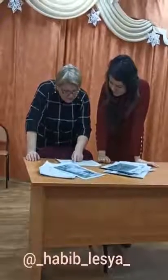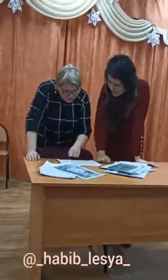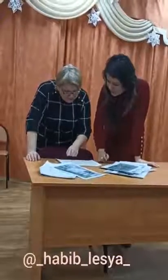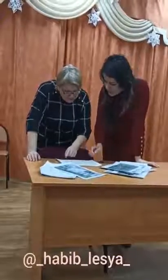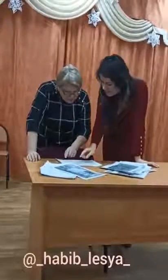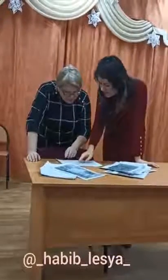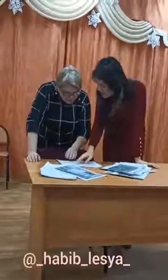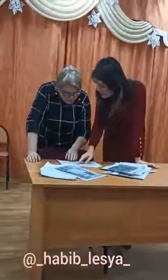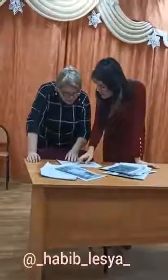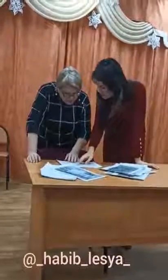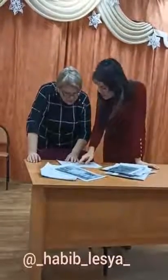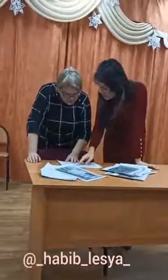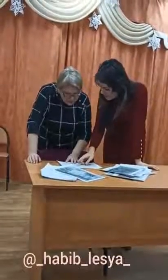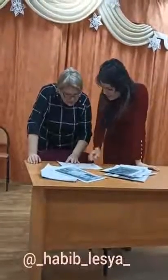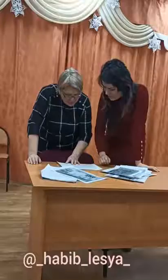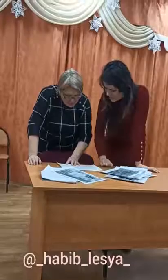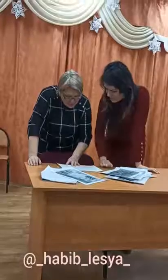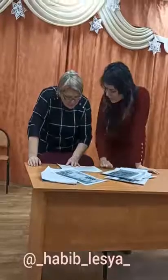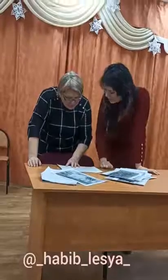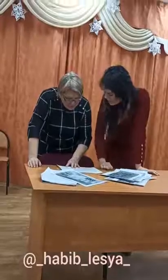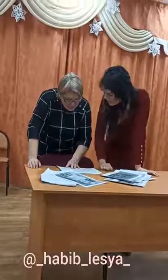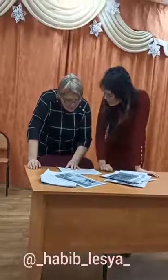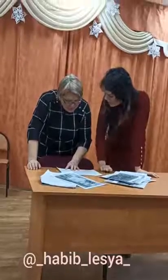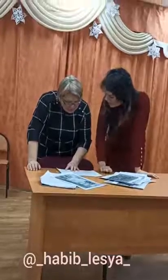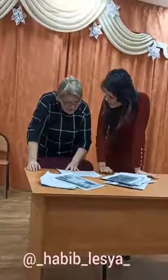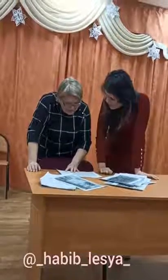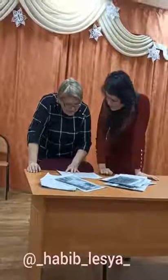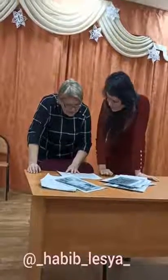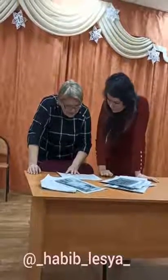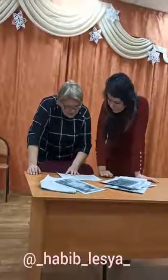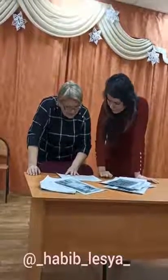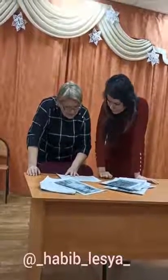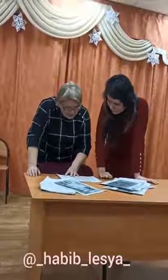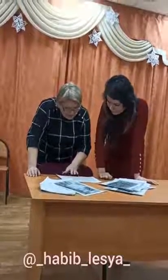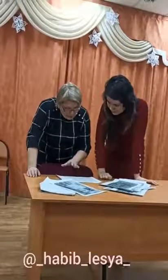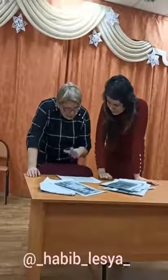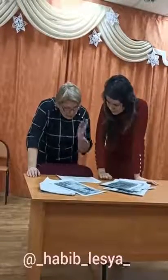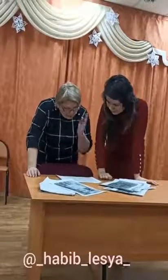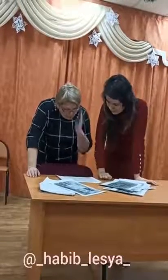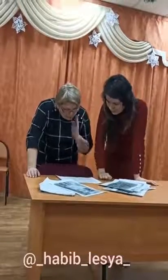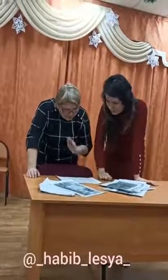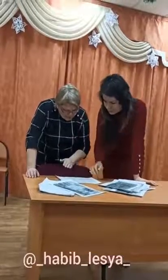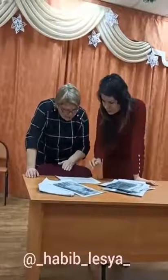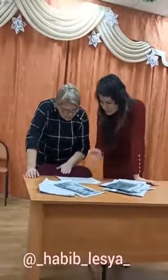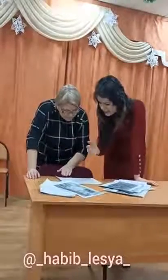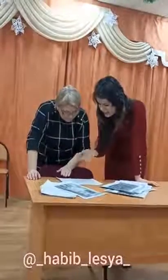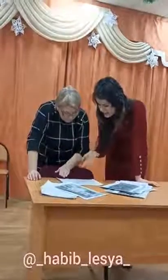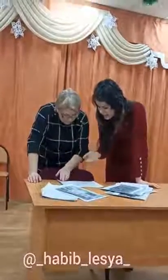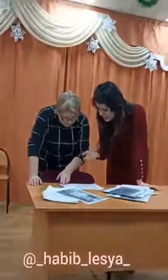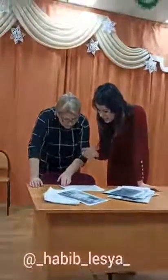Зарегистрирована. Реферальная система. А компания сама Монолит? Она уже давно уже. То есть Монолит, она...